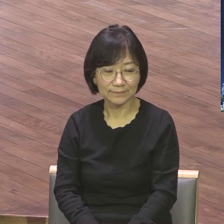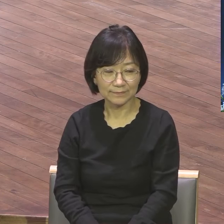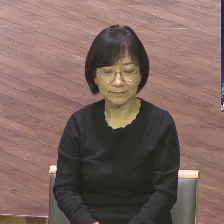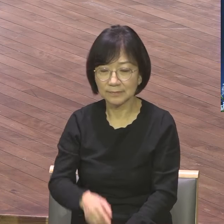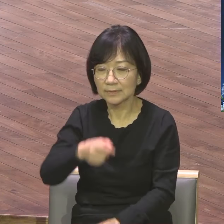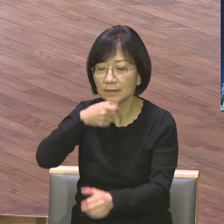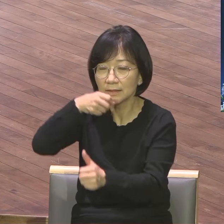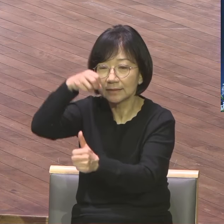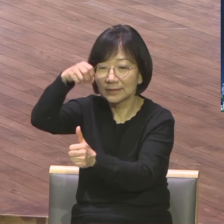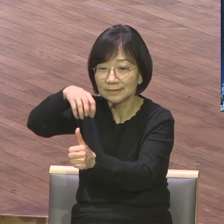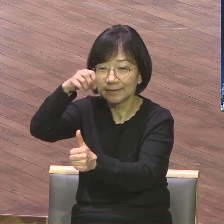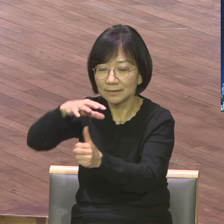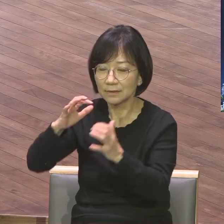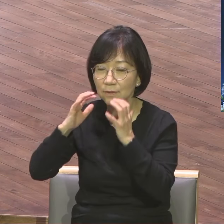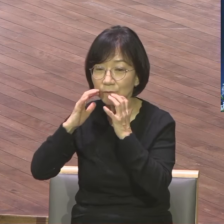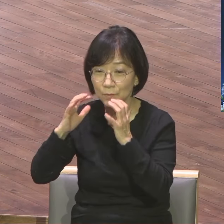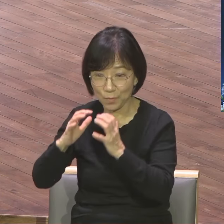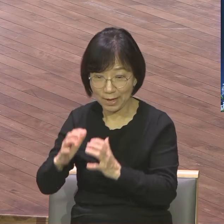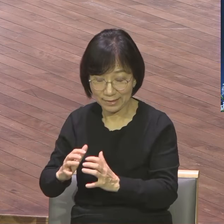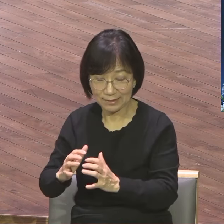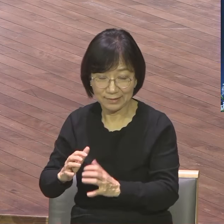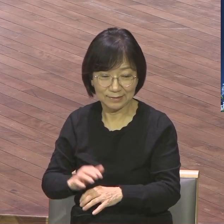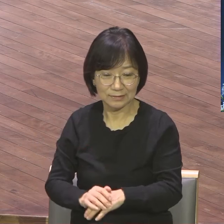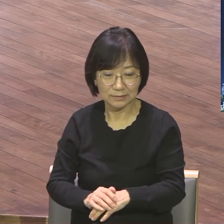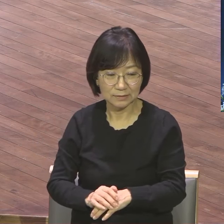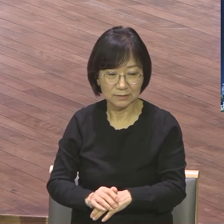세례요한은 대제사장의 신분을 가지고